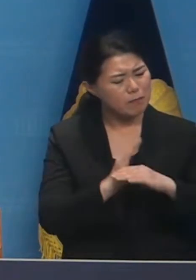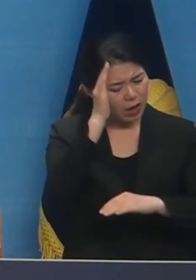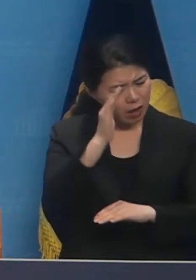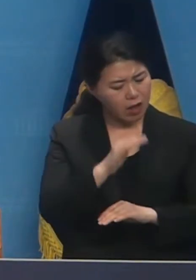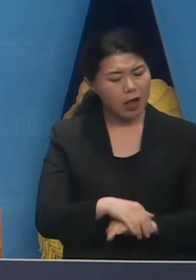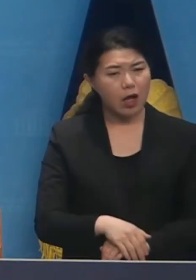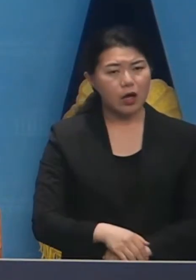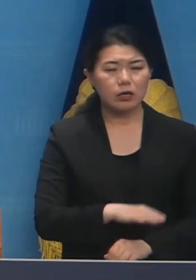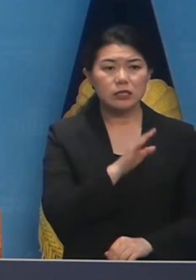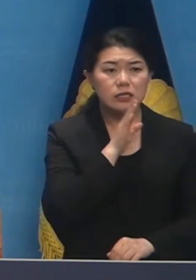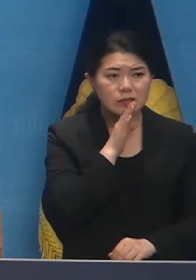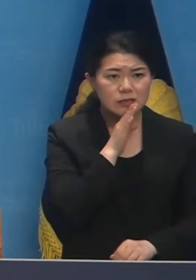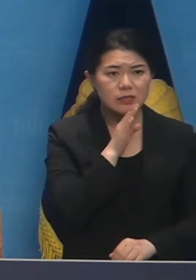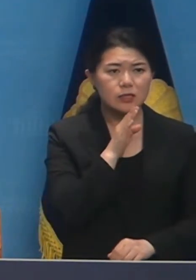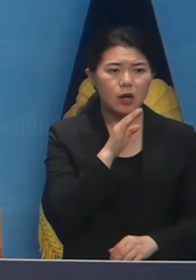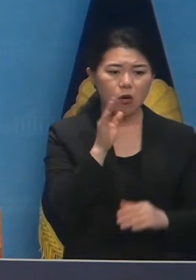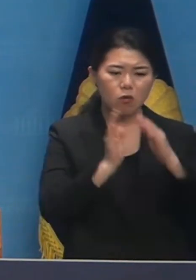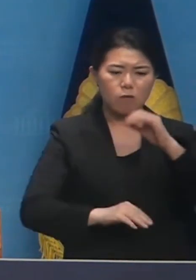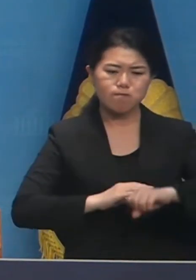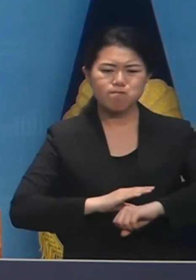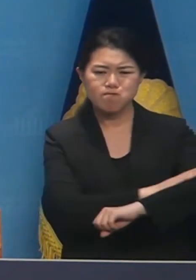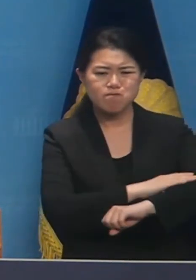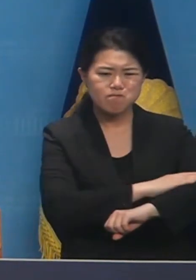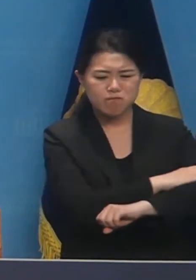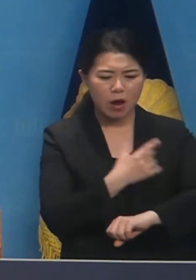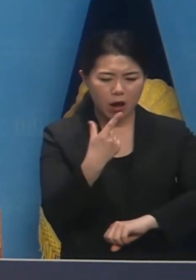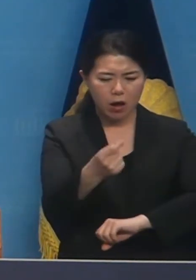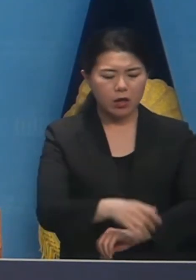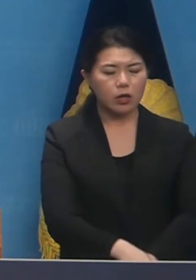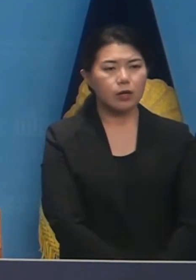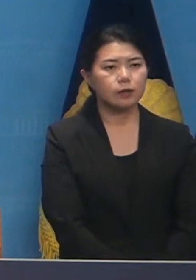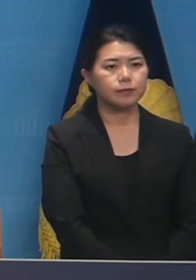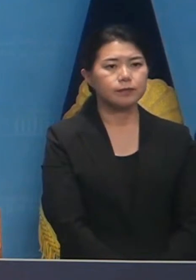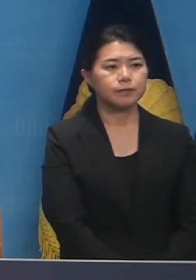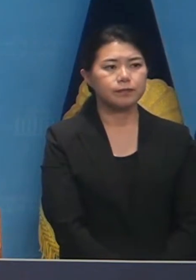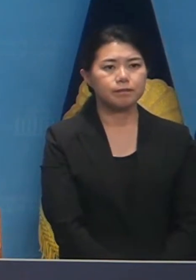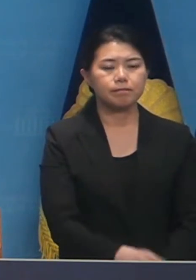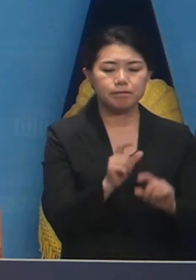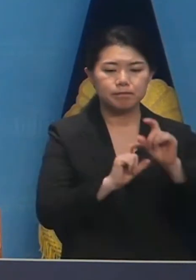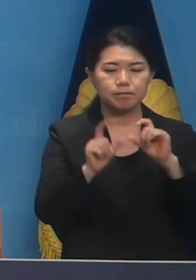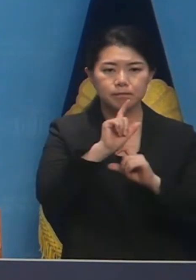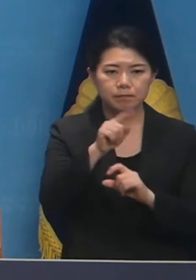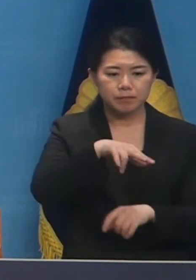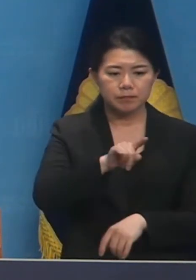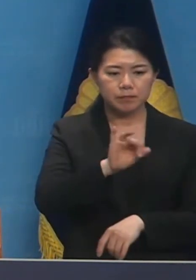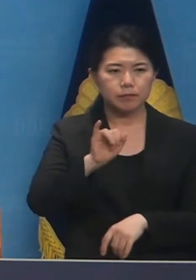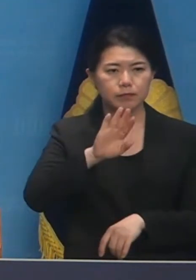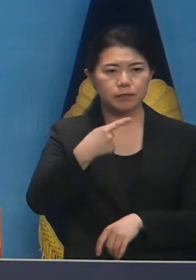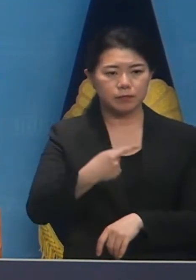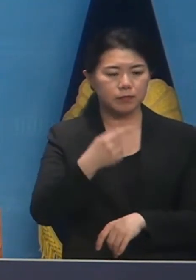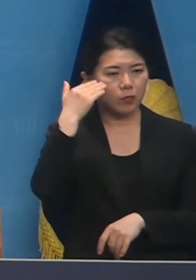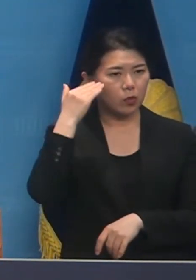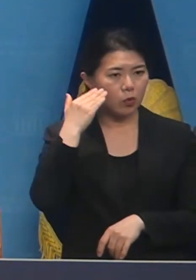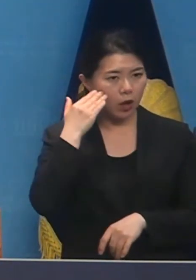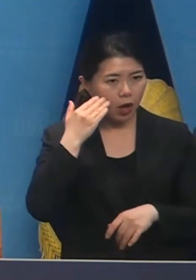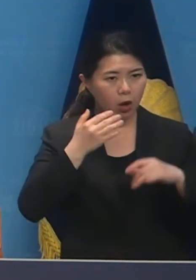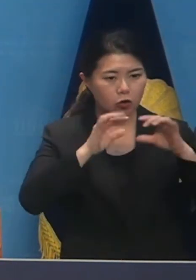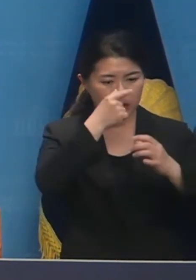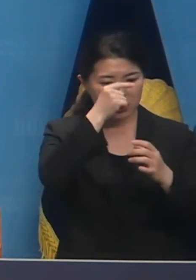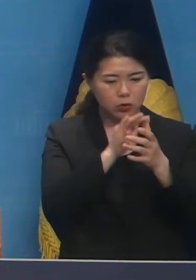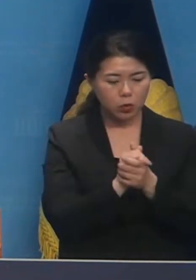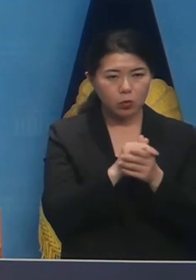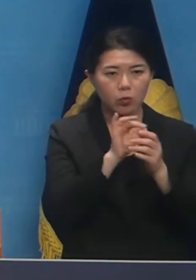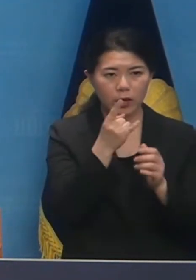대응이며 명백한 공권력 남용이다. 더욱이 세이브코리아 국가비상기도회에서